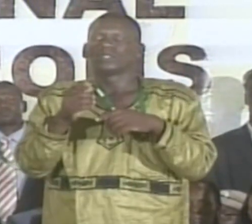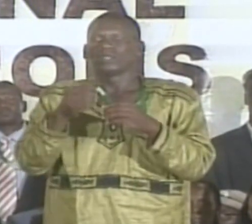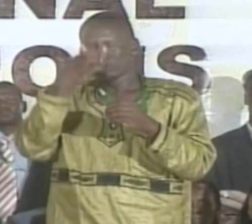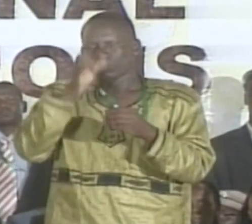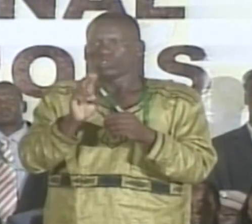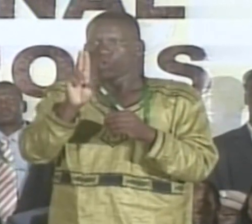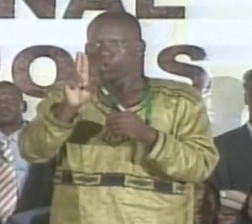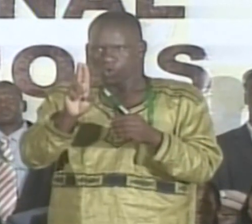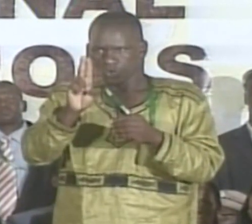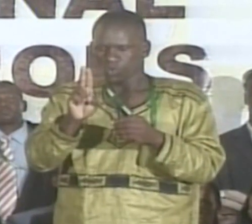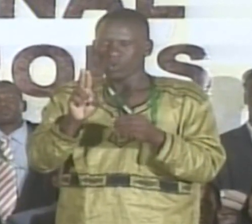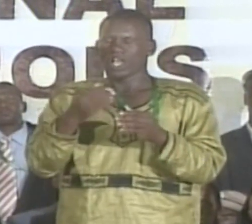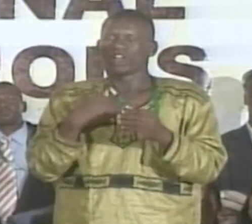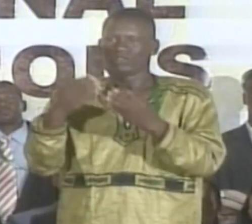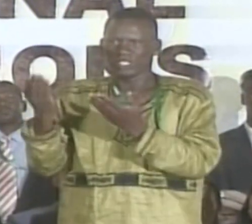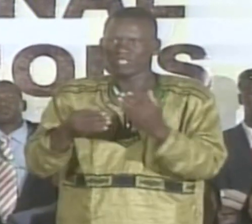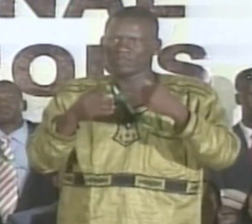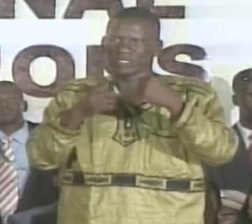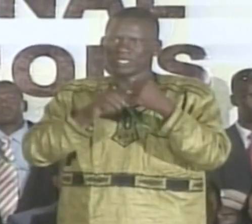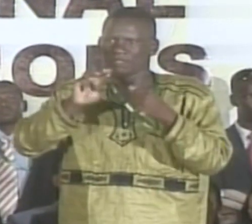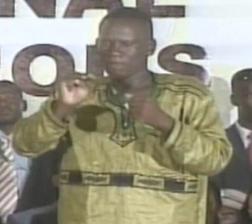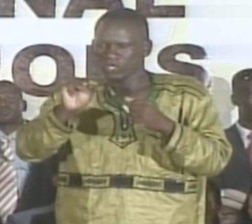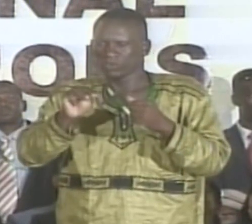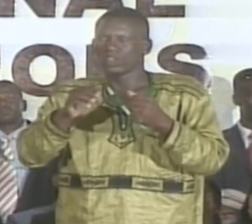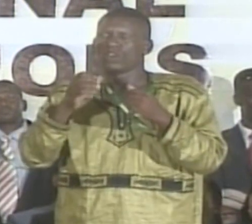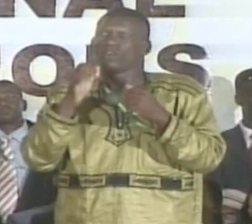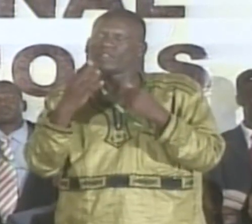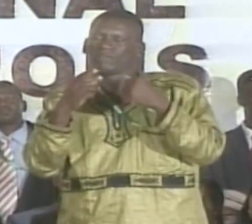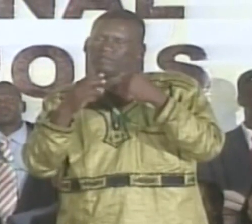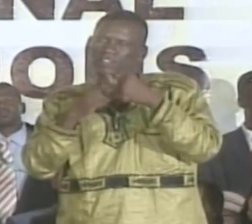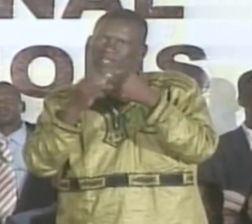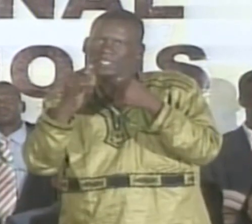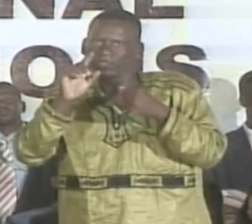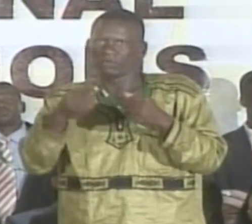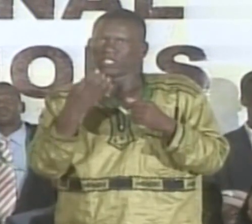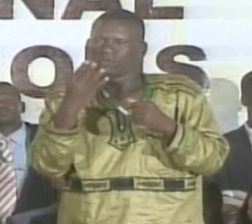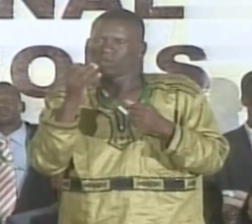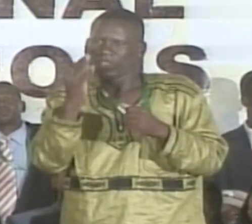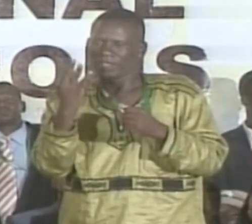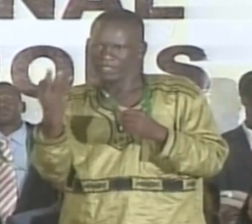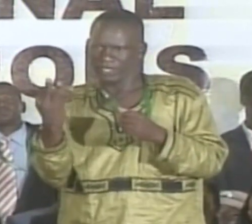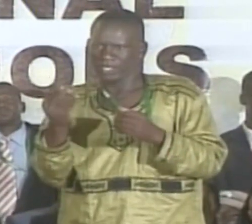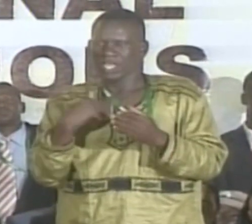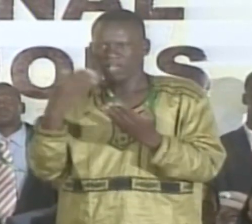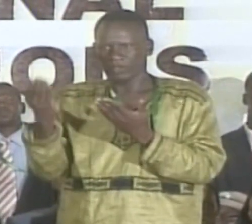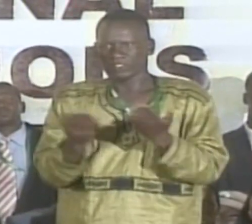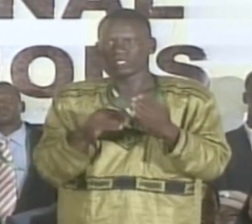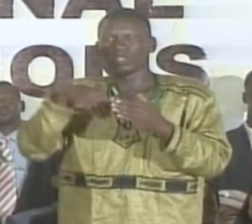Uhuru Kenyatta recueille 50,07% des voix